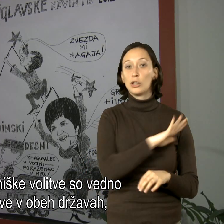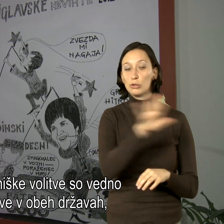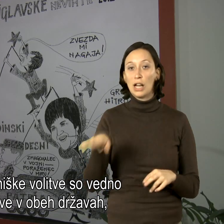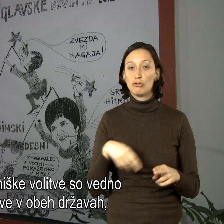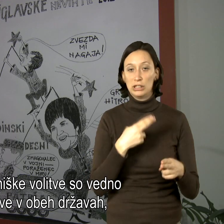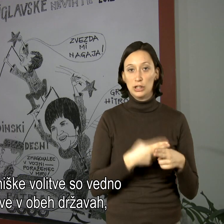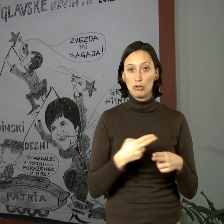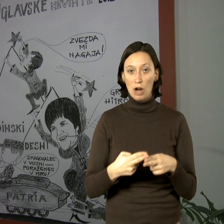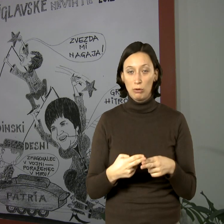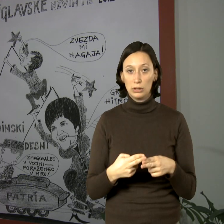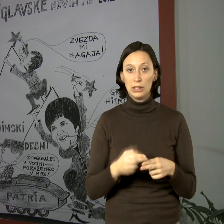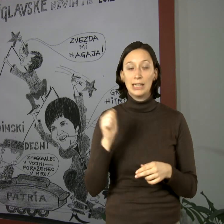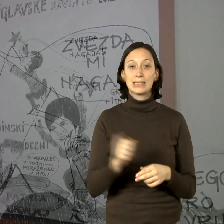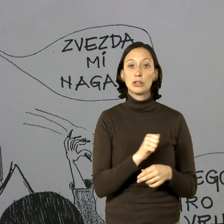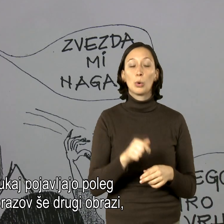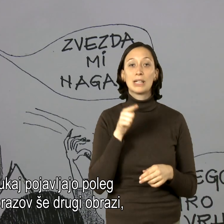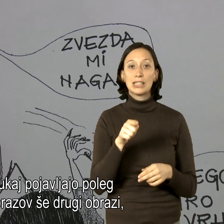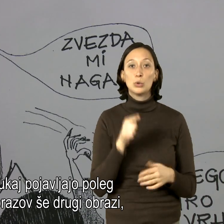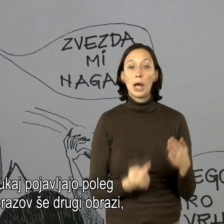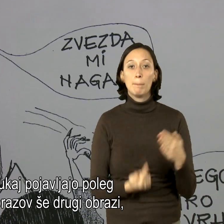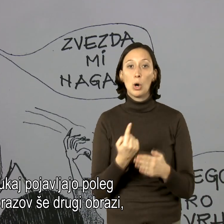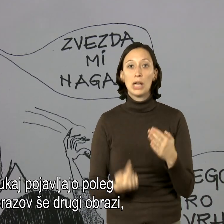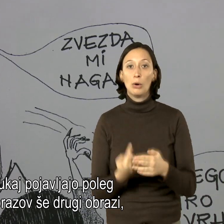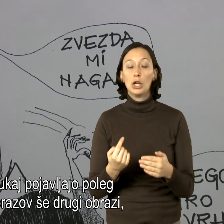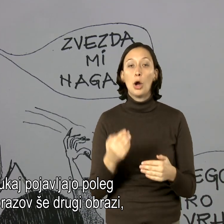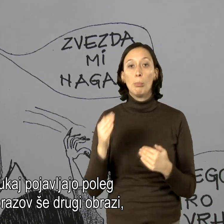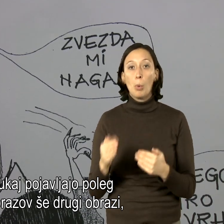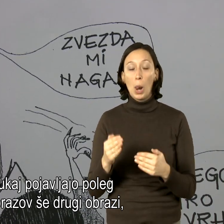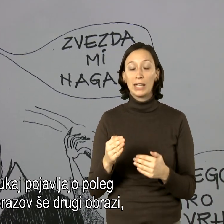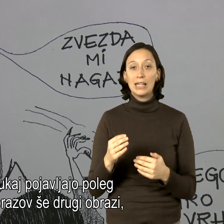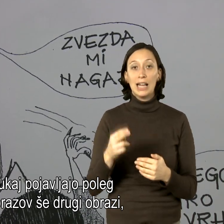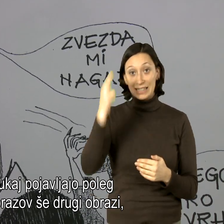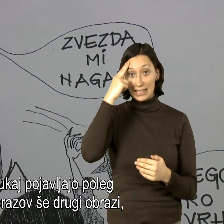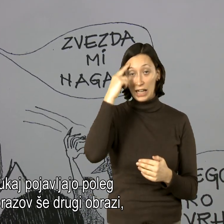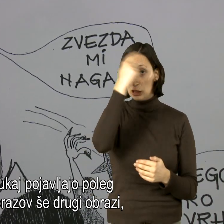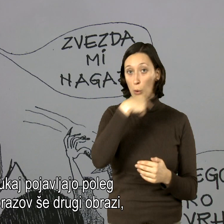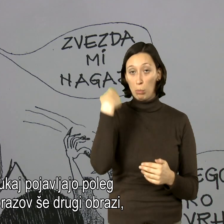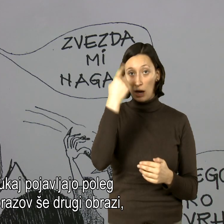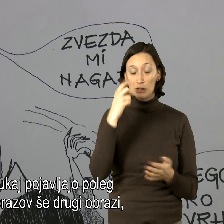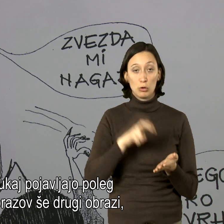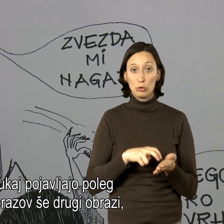naših držav, zato ker se tukaj pojavljajo poleg znanih obrazov